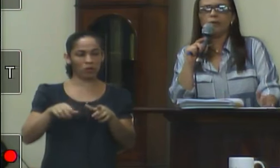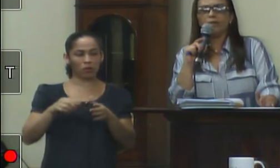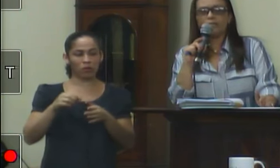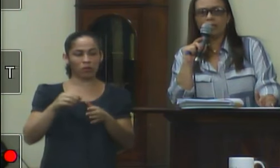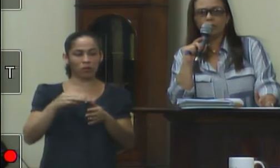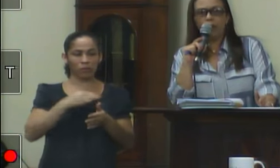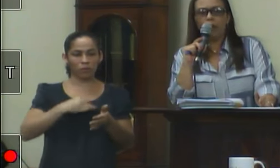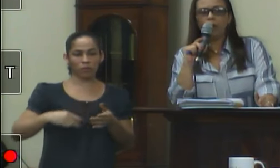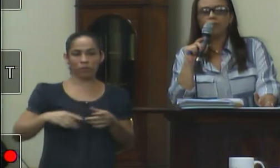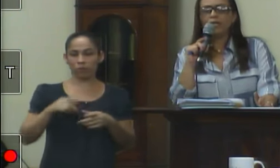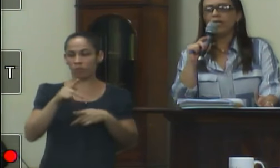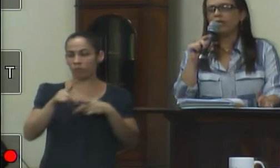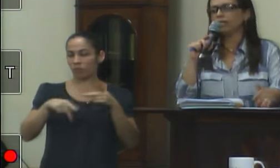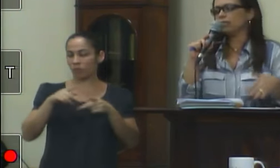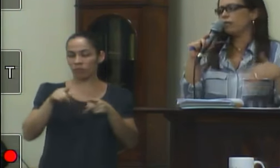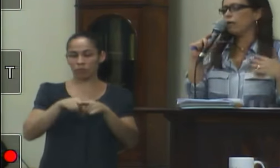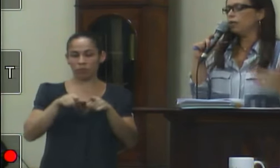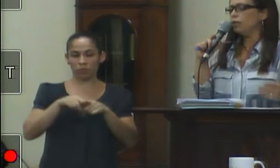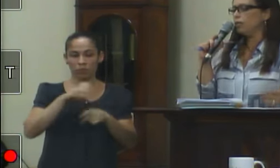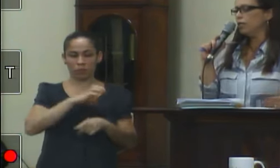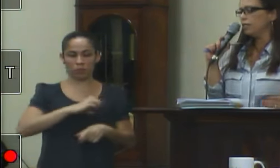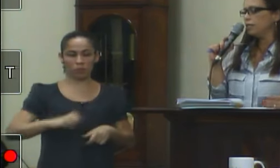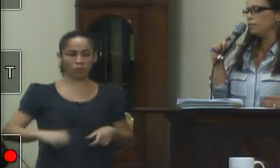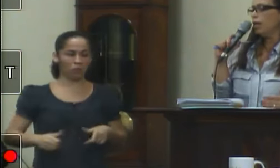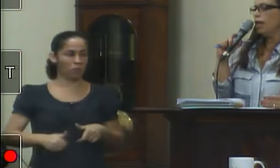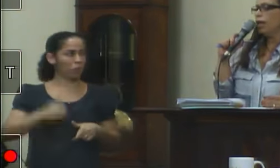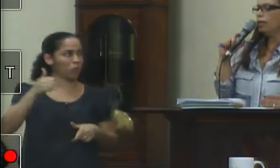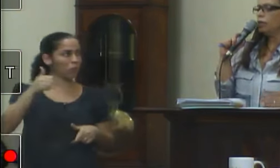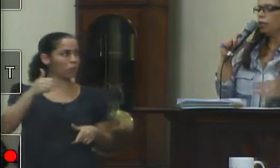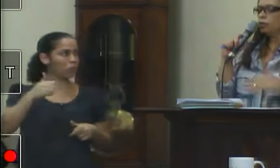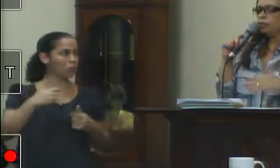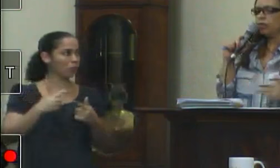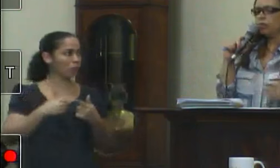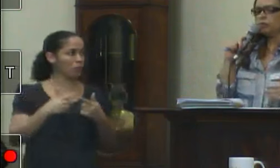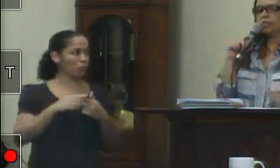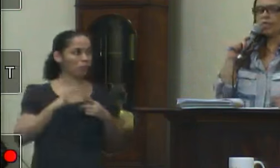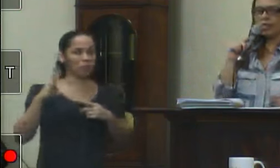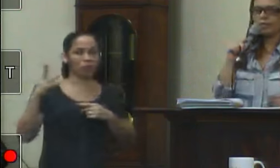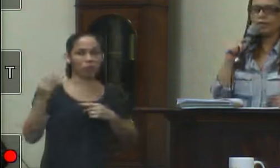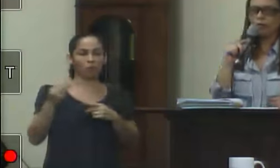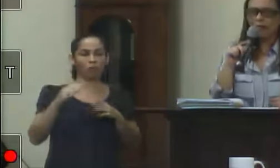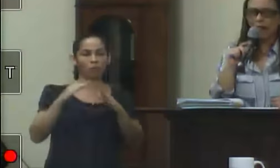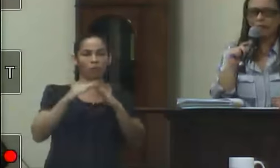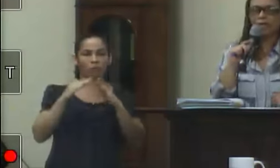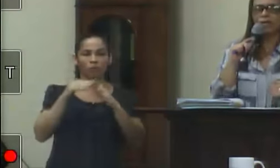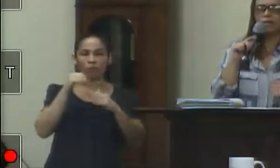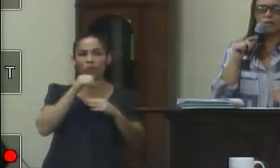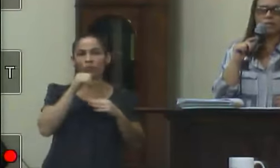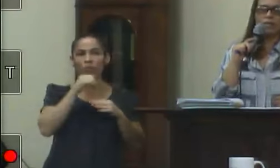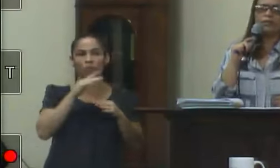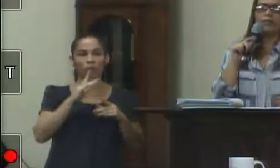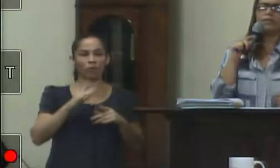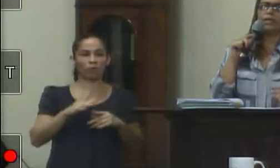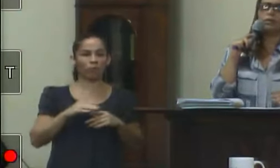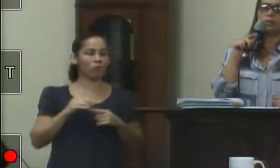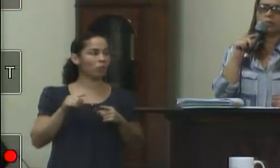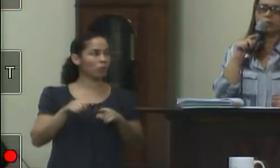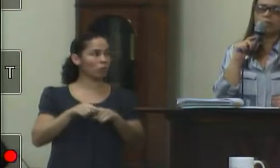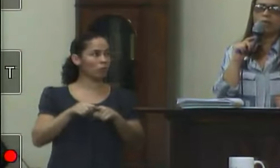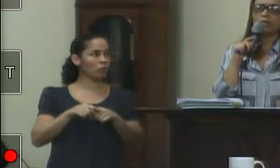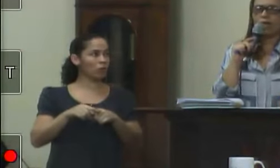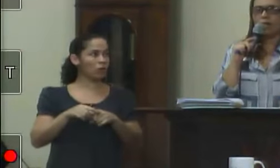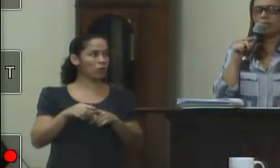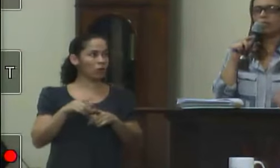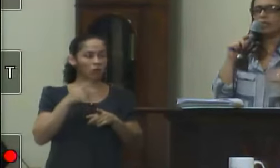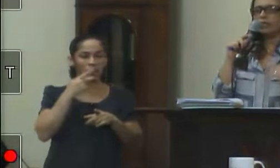Público Estadual, em relação a melhorias em todos os sentidos da Casa da Mulher. Inclusive, denúncias